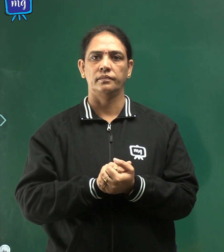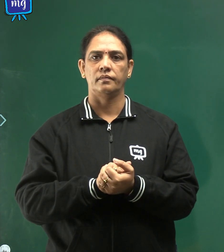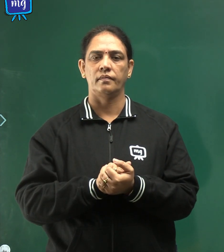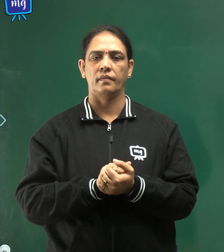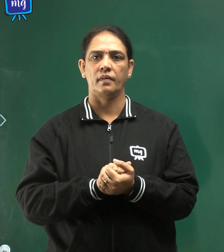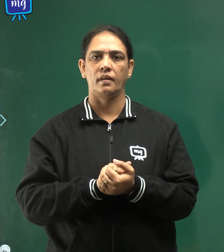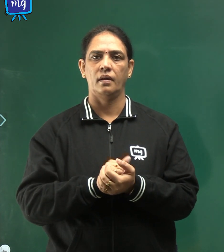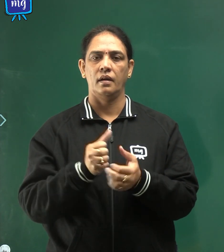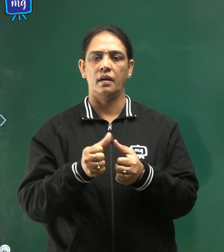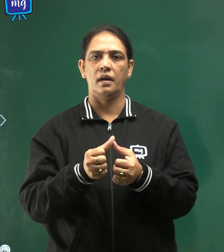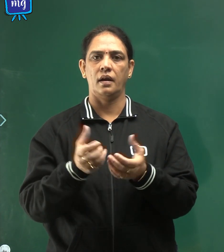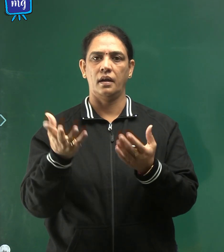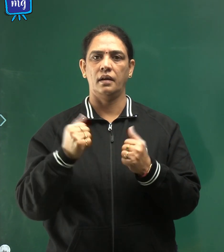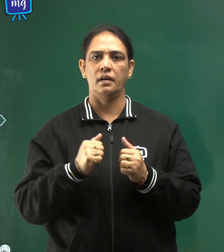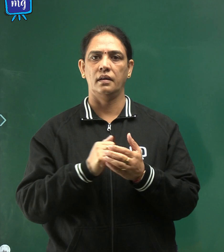ए आने की